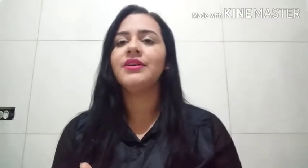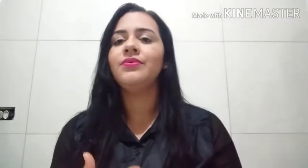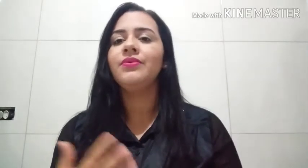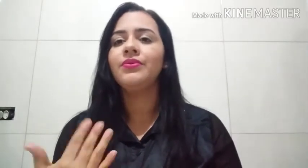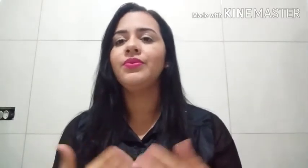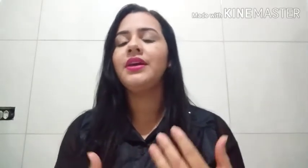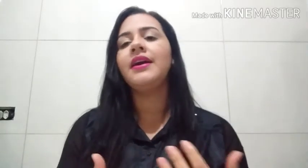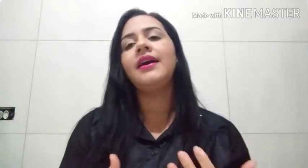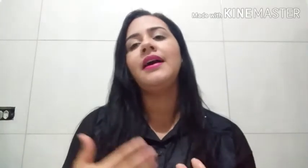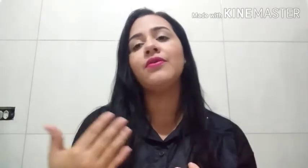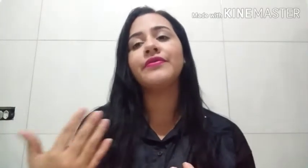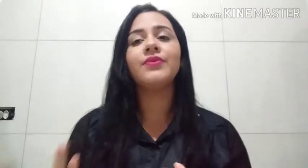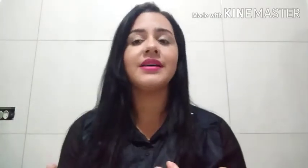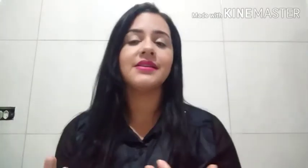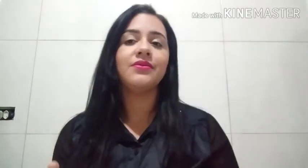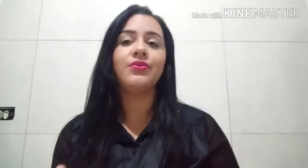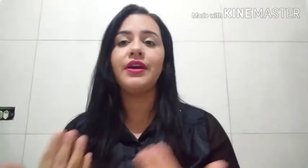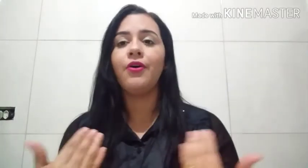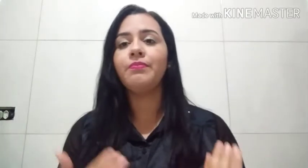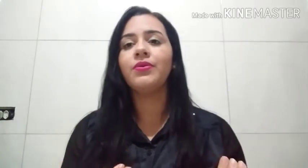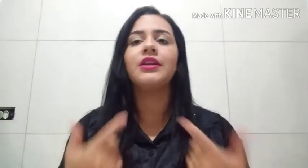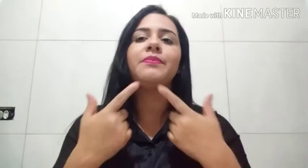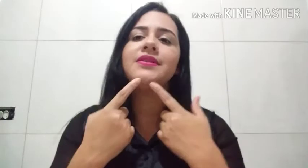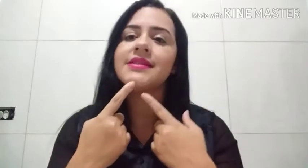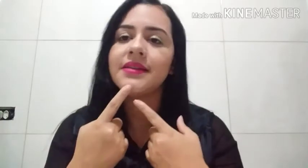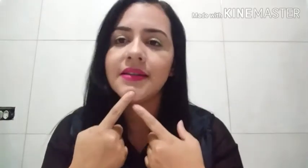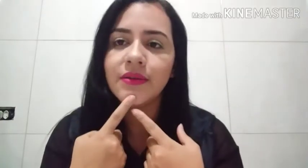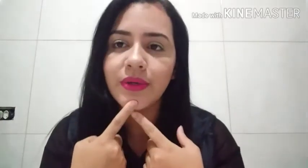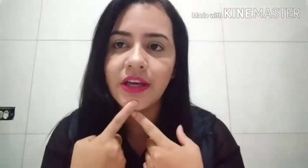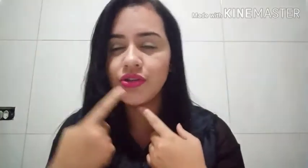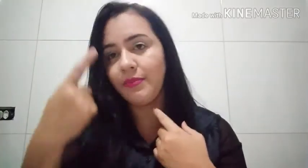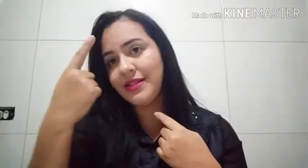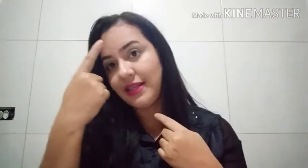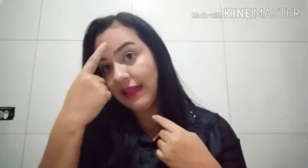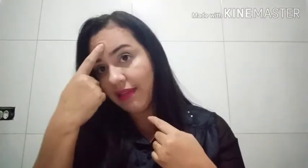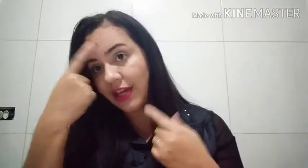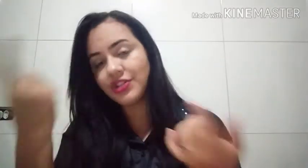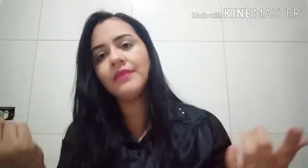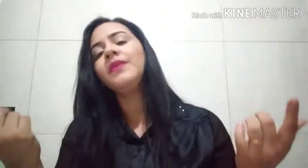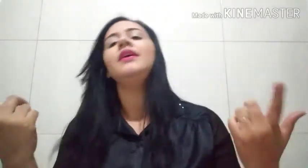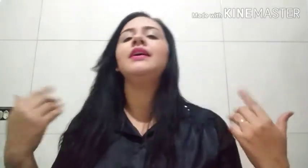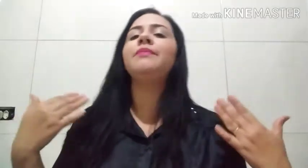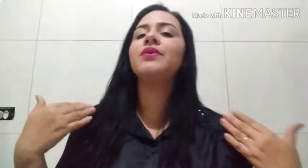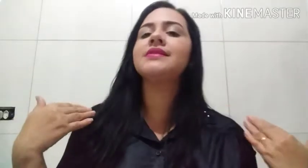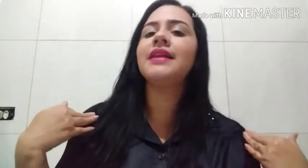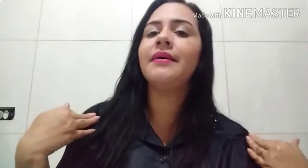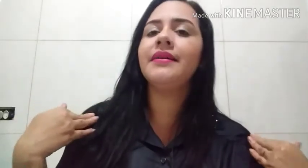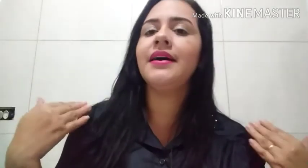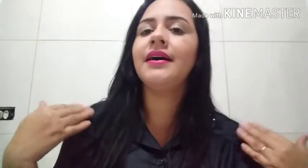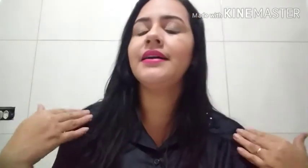questão do que é a configuração, do que é o ponto. Ele pode ser no queixo, ele pode ser na testa, ele pode ser na